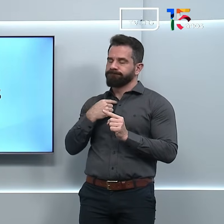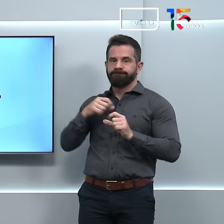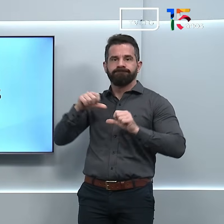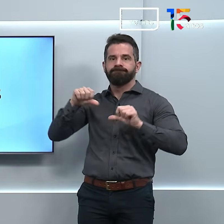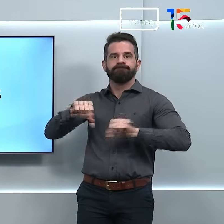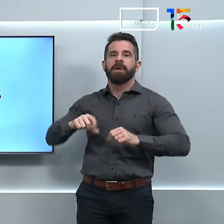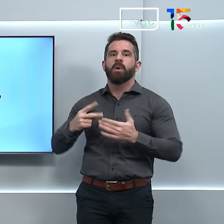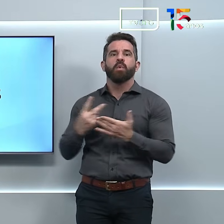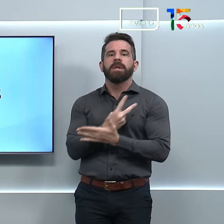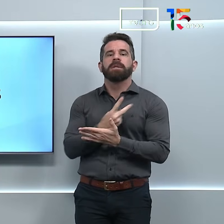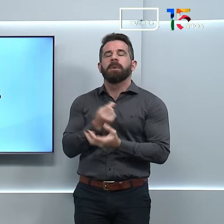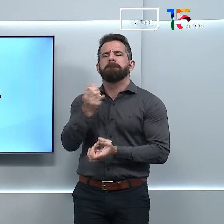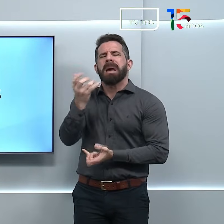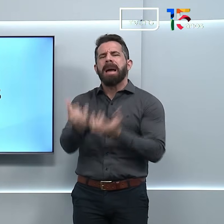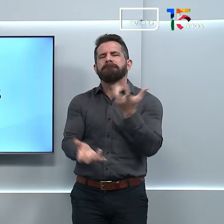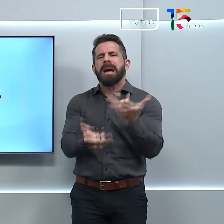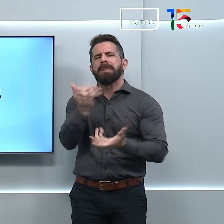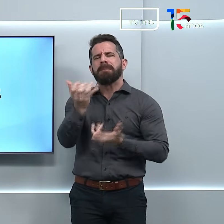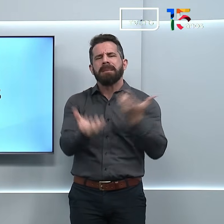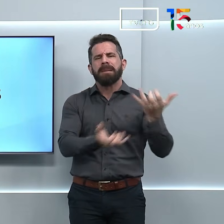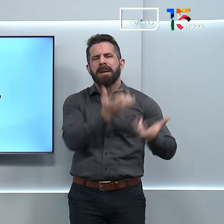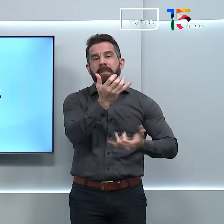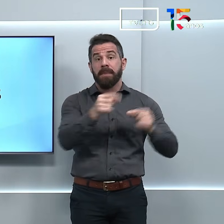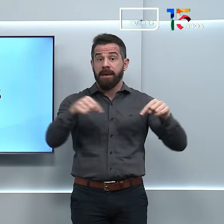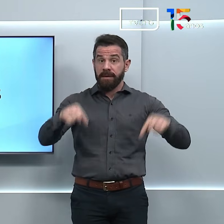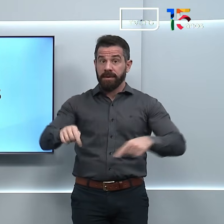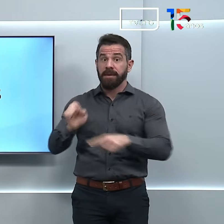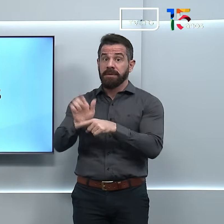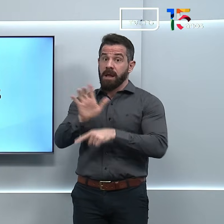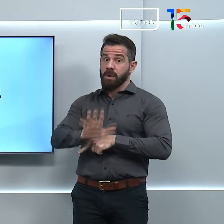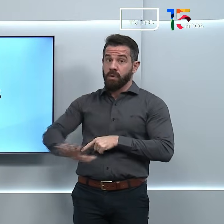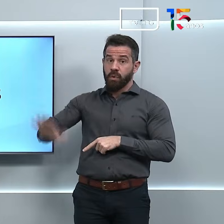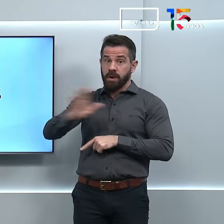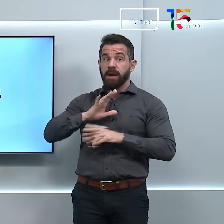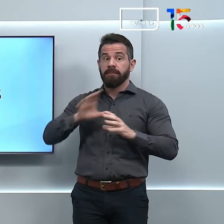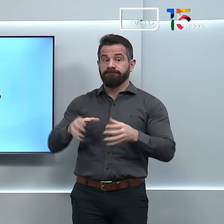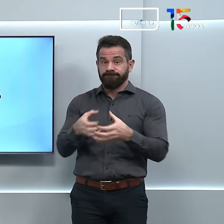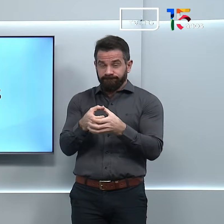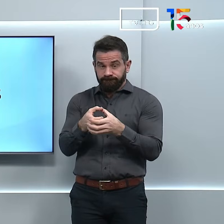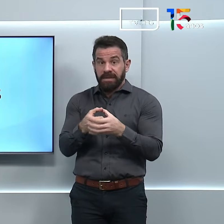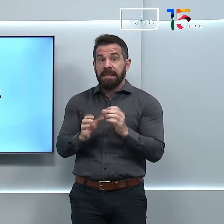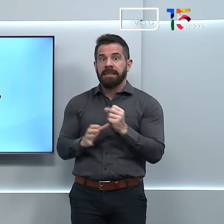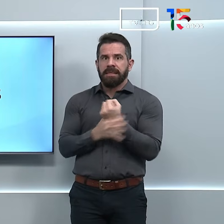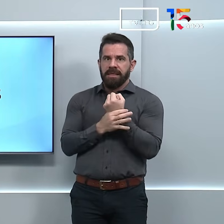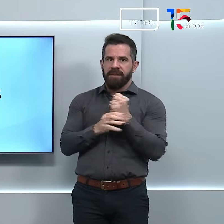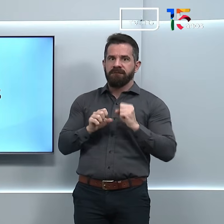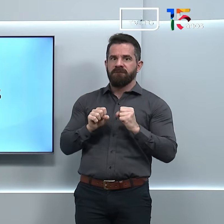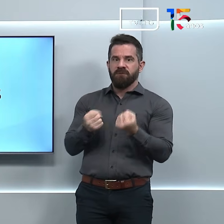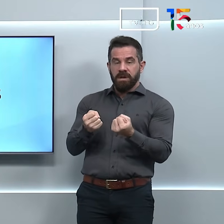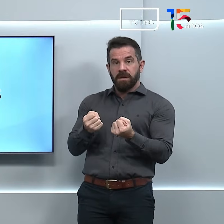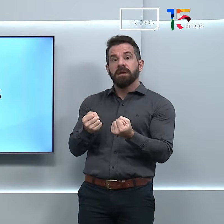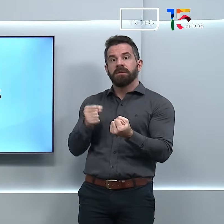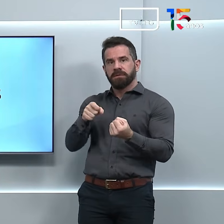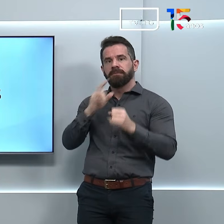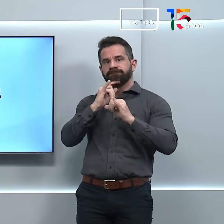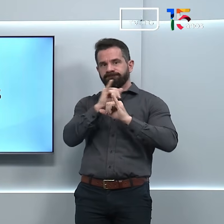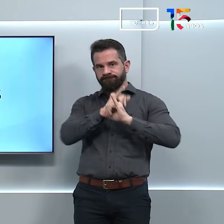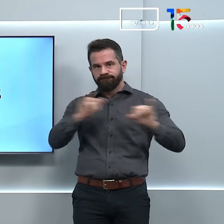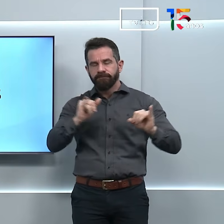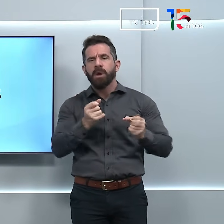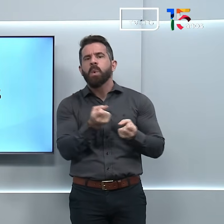em Goiás. Isso é o que apontou um balanço da Defesa Civil Estadual, que foi divulgado pelo Corpo de Bombeiros